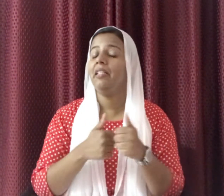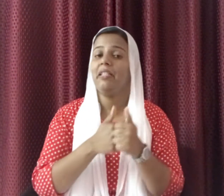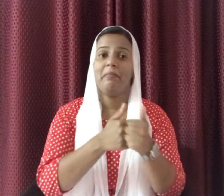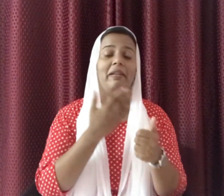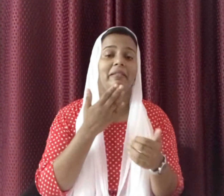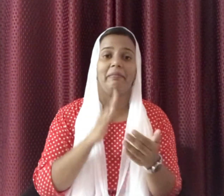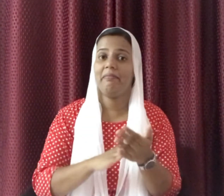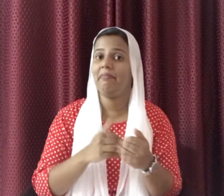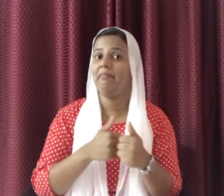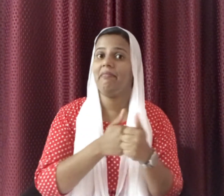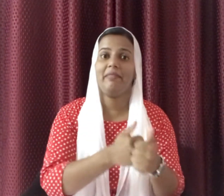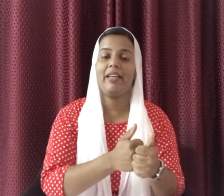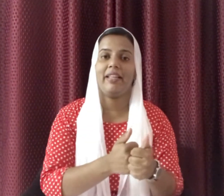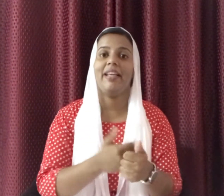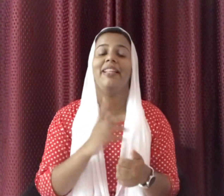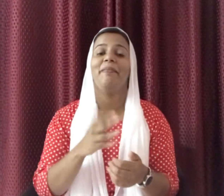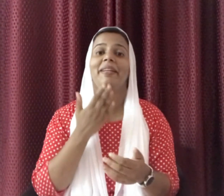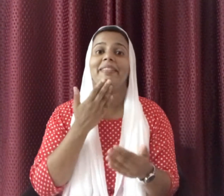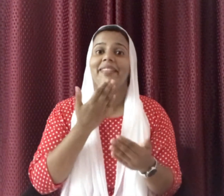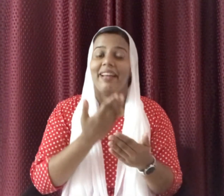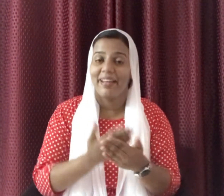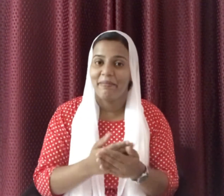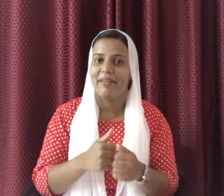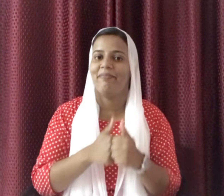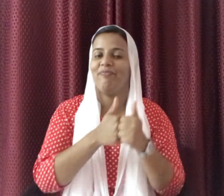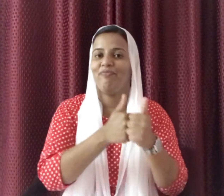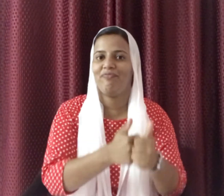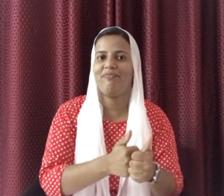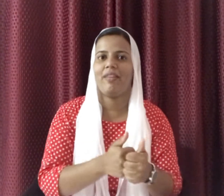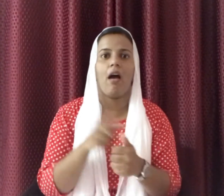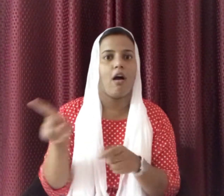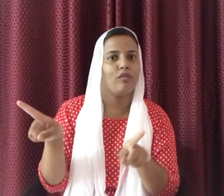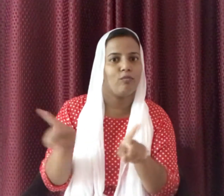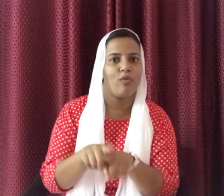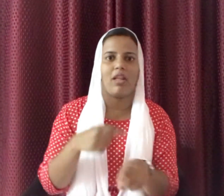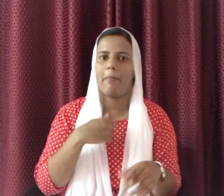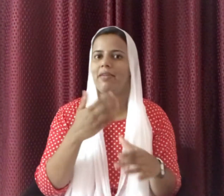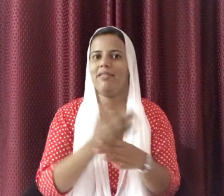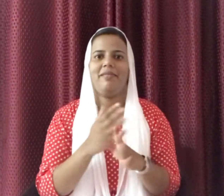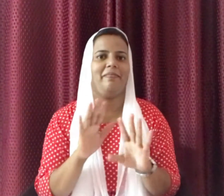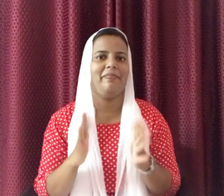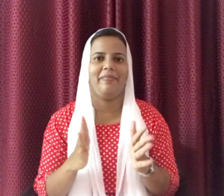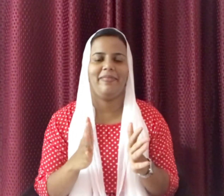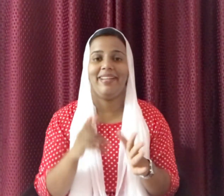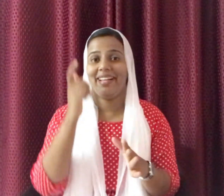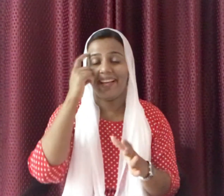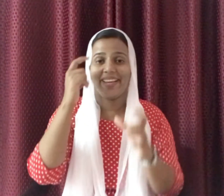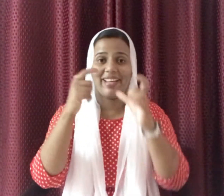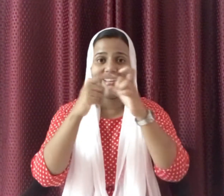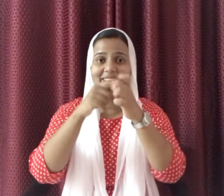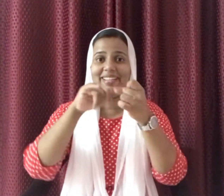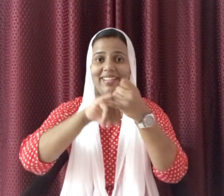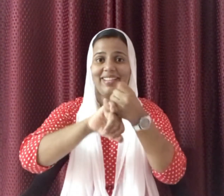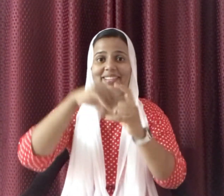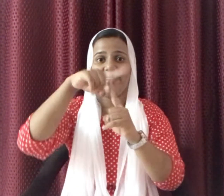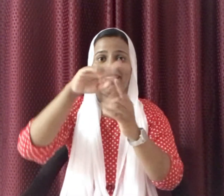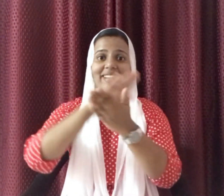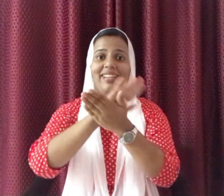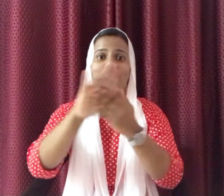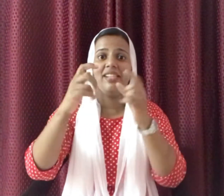അനുകരിക്കരുത്, തിന്മയെ നമ്മൾ ഫോളോ ചെയ്യരുത്, അവർ ചെയ്യുന്നത് നമ്മൾ ചെയ്യരുത്. നമുക്കറിയാം എസ്തറിൻ്റെ പുസ്തകത്തിൽ ഹാമാൻ എന്ന്